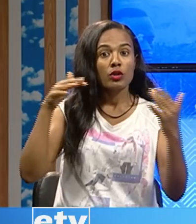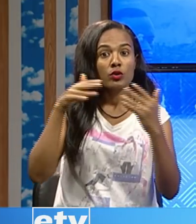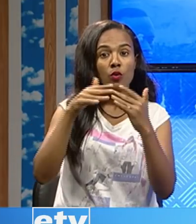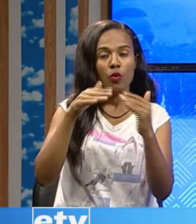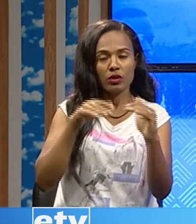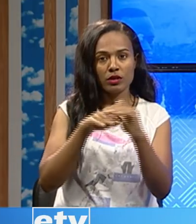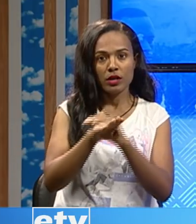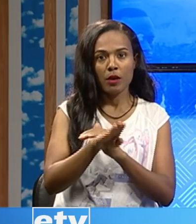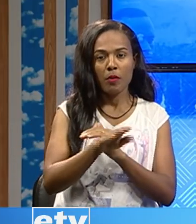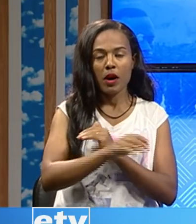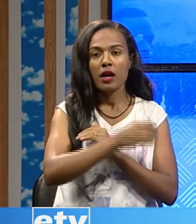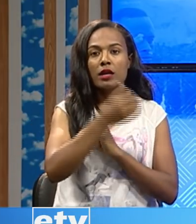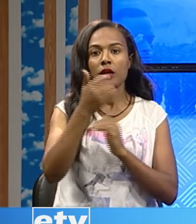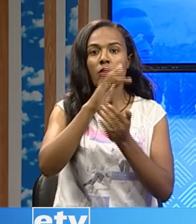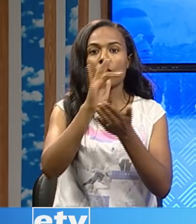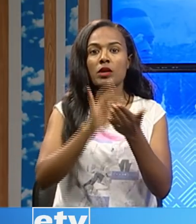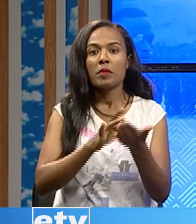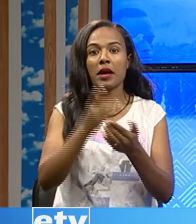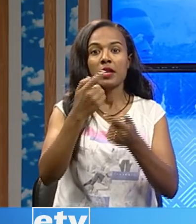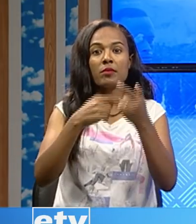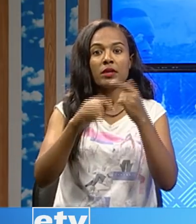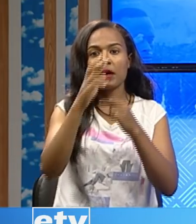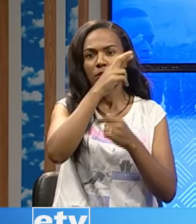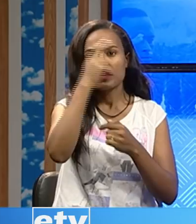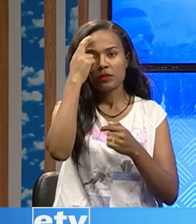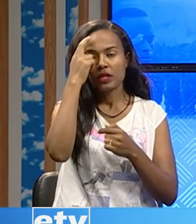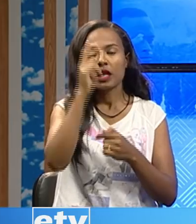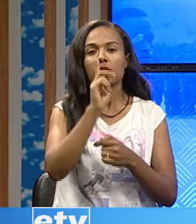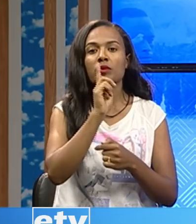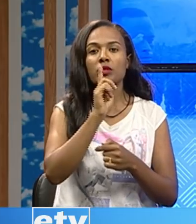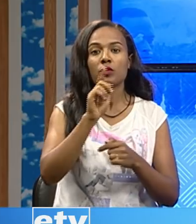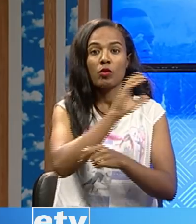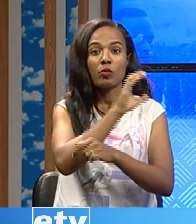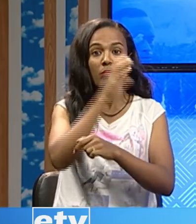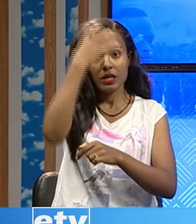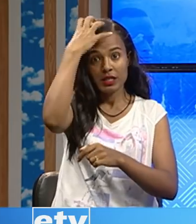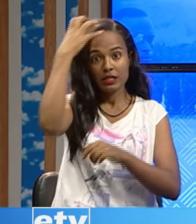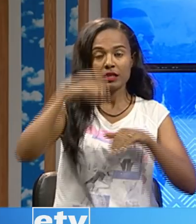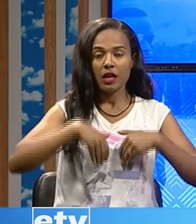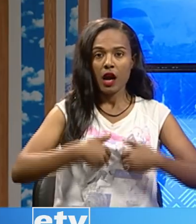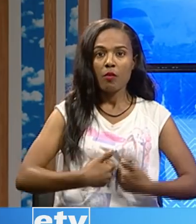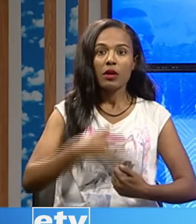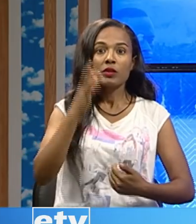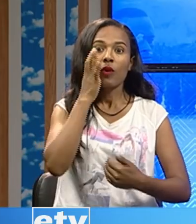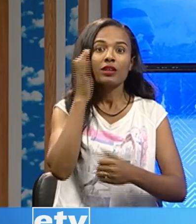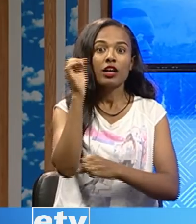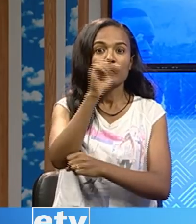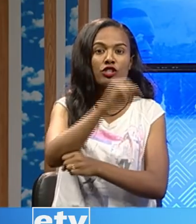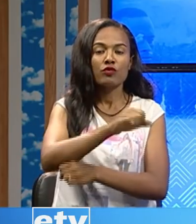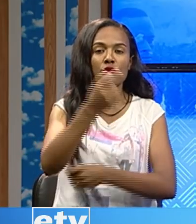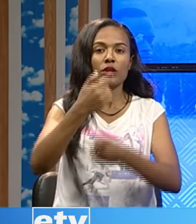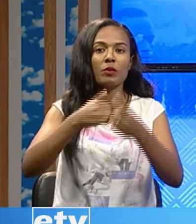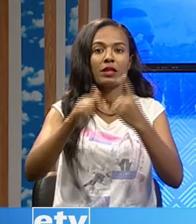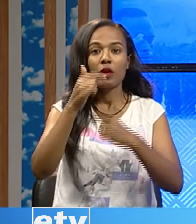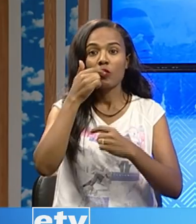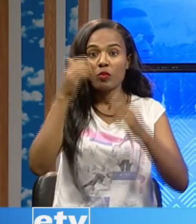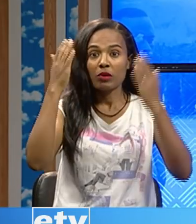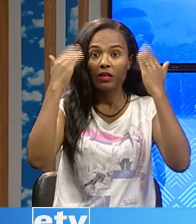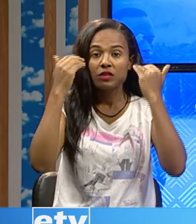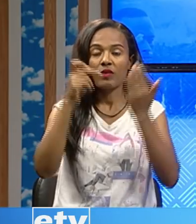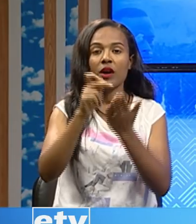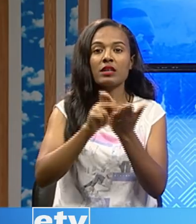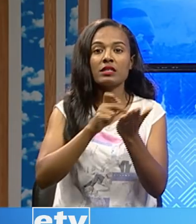እየዘመተ ሌላ ወደ መሃል የሚመጣበት ምክንያት ምንድን ነው? መንግስት ተዳክሟል፣ ህወሓት አሸንፎ እየመጣ ነው በሚል ቀቢጸ ተስፋ ደሴ